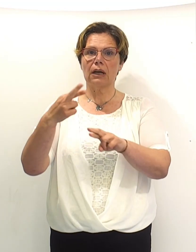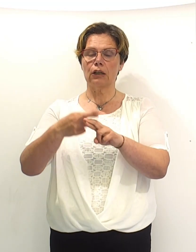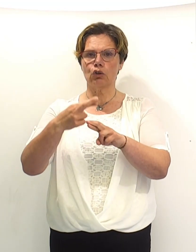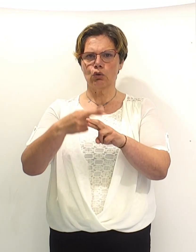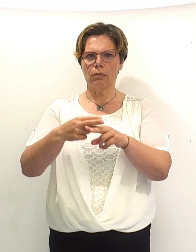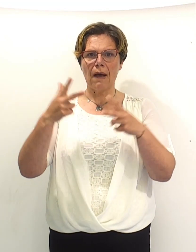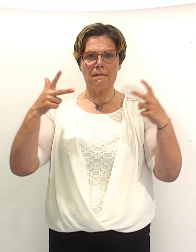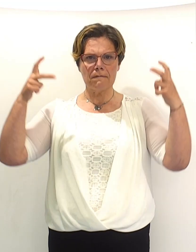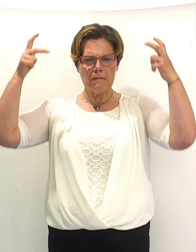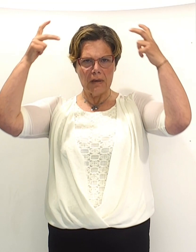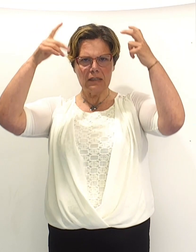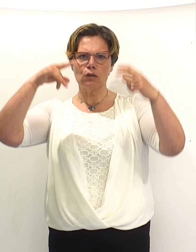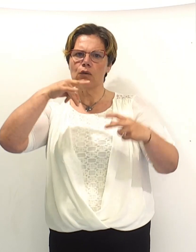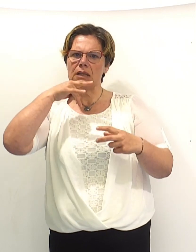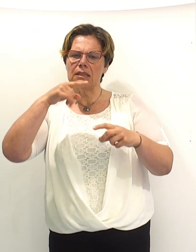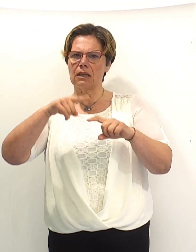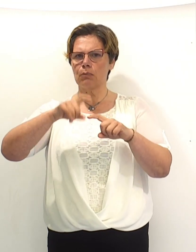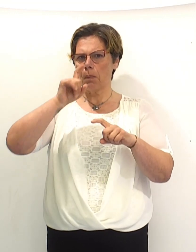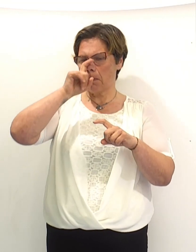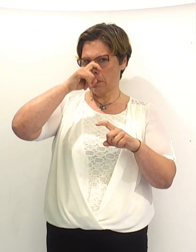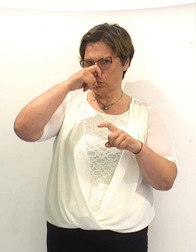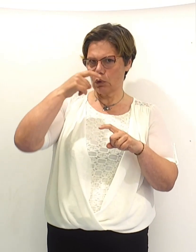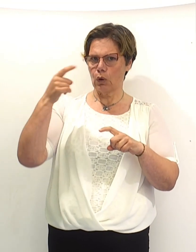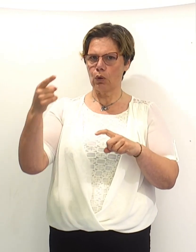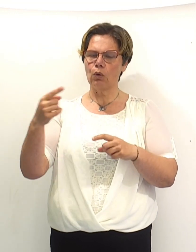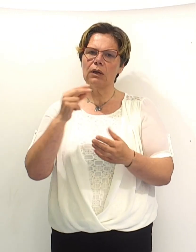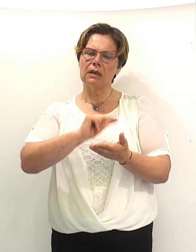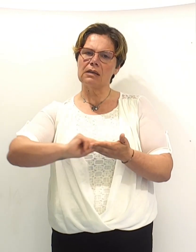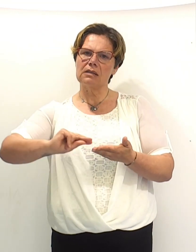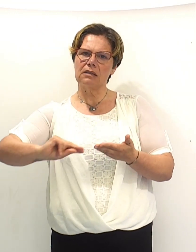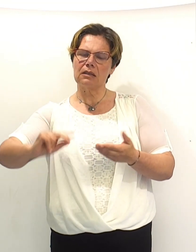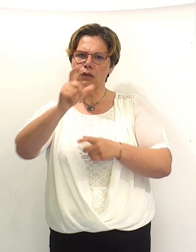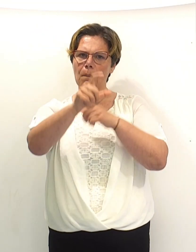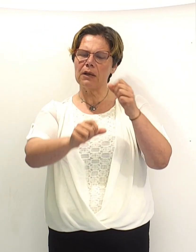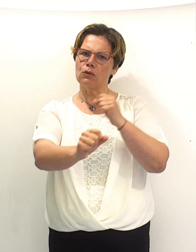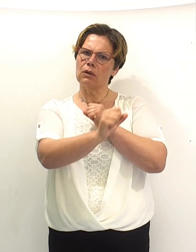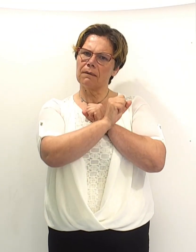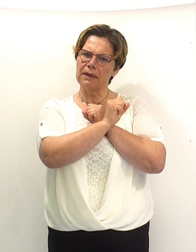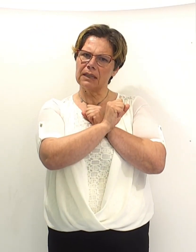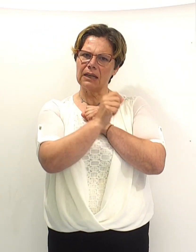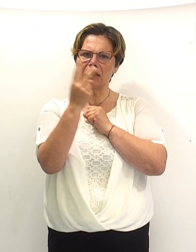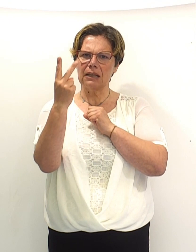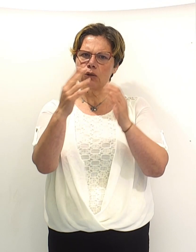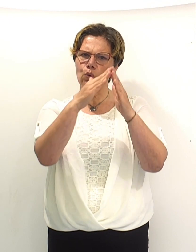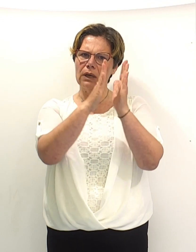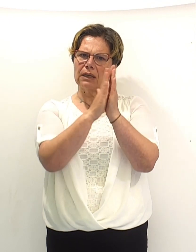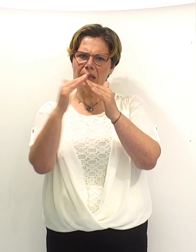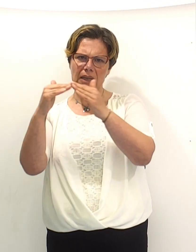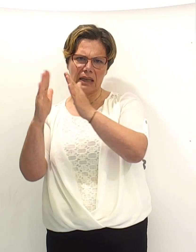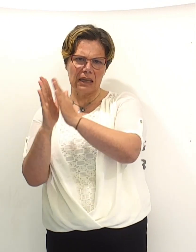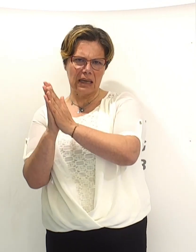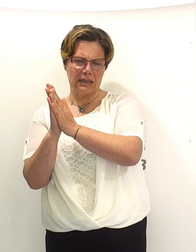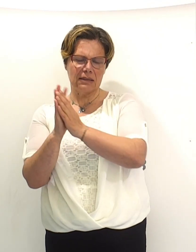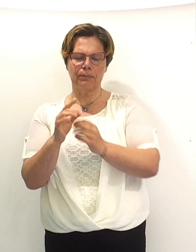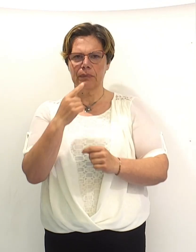e Pozzuoli, Monsignor Carlo Villano, ha scritto ai fedeli delle due diocesi, dicendo: «Nella